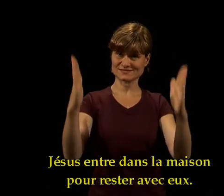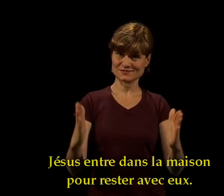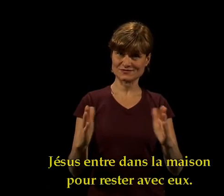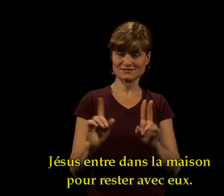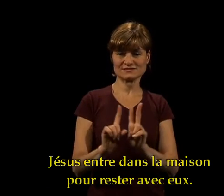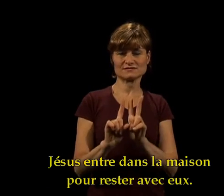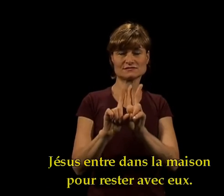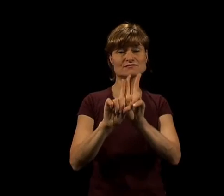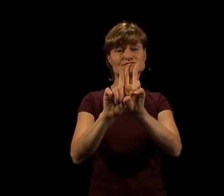rester avec eux.